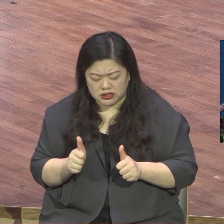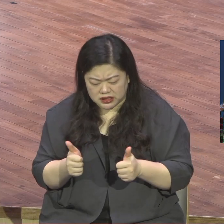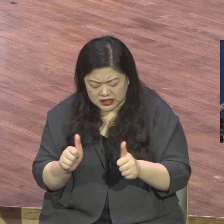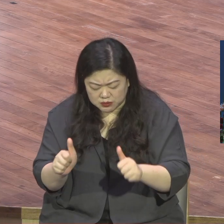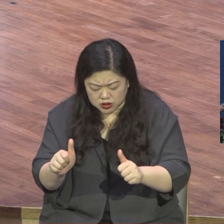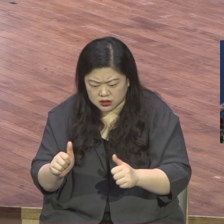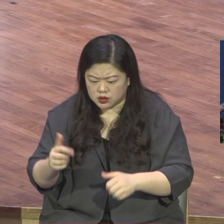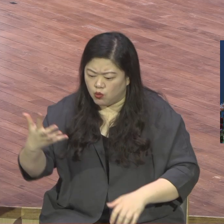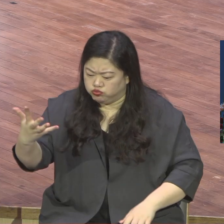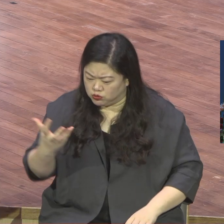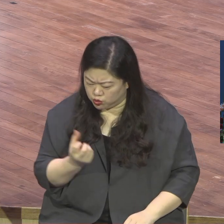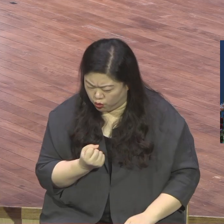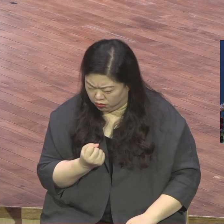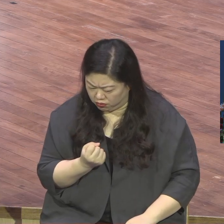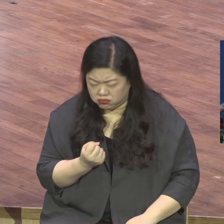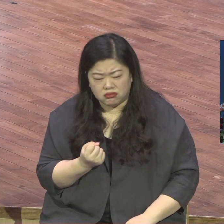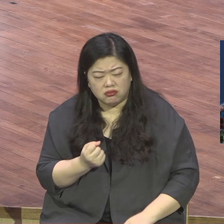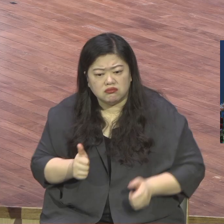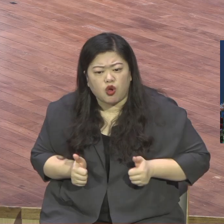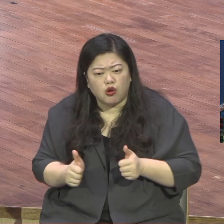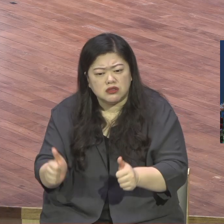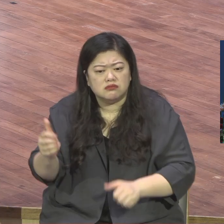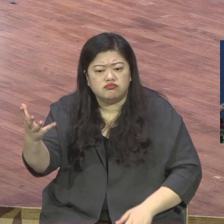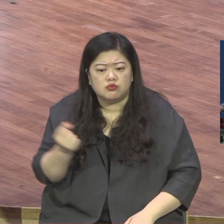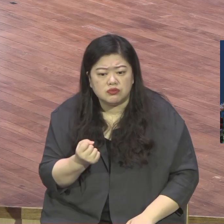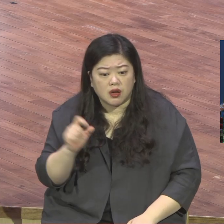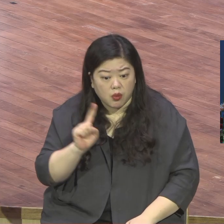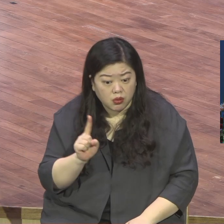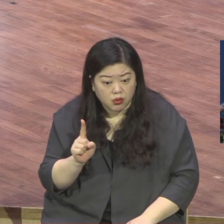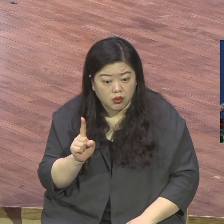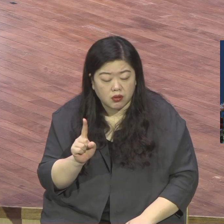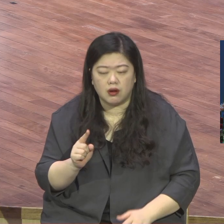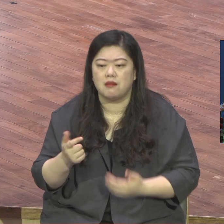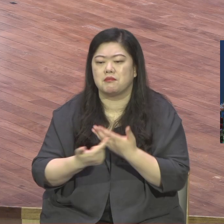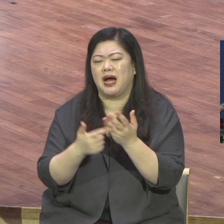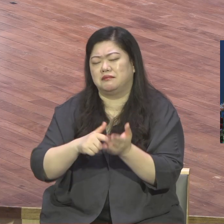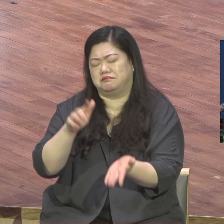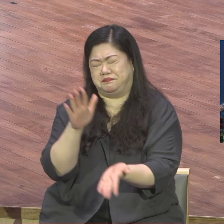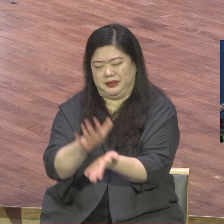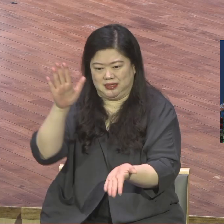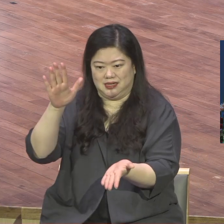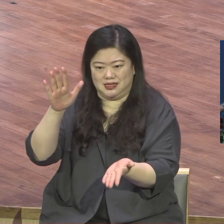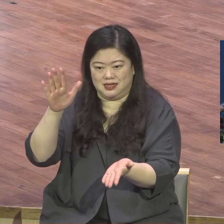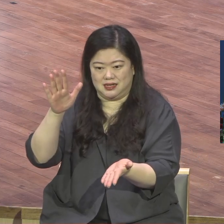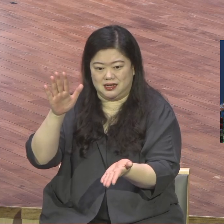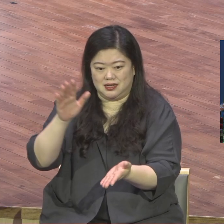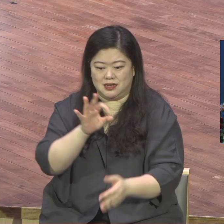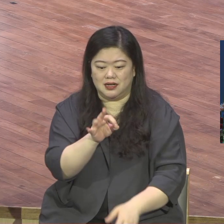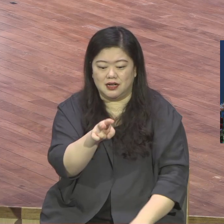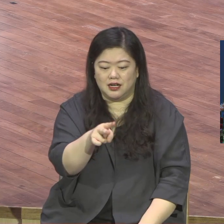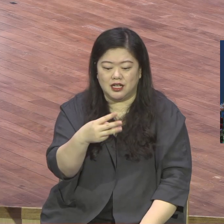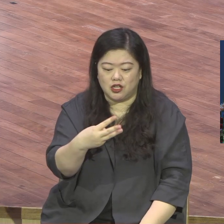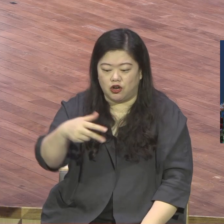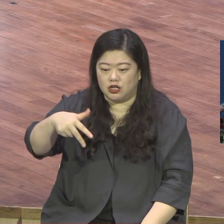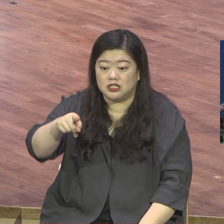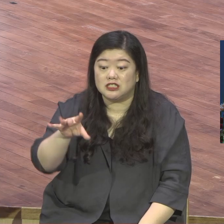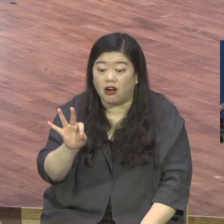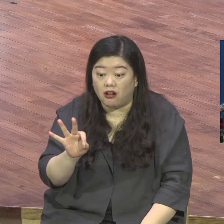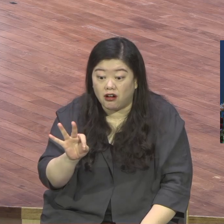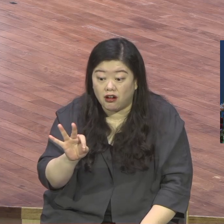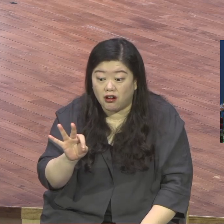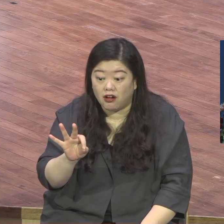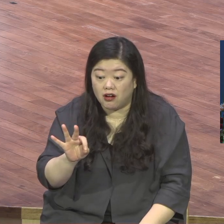노력을 열심히 말하는 그 말이 아니에요. 열정, 열정. 원어에 보면요, 열정 뜻이 뭐냐? 가슴에 불을